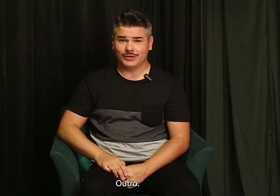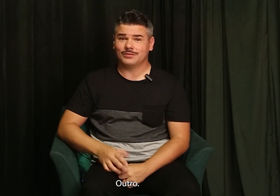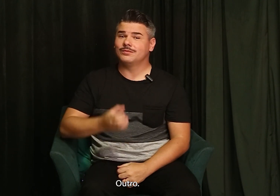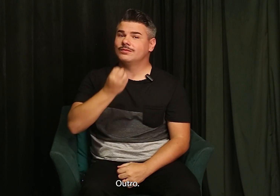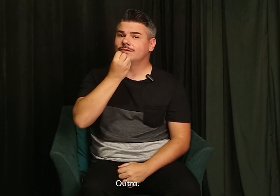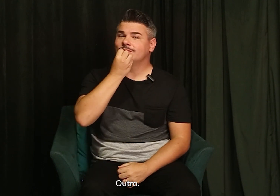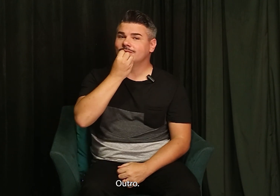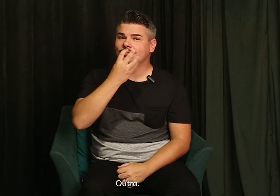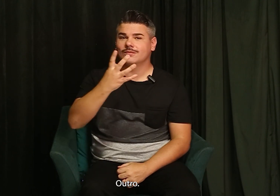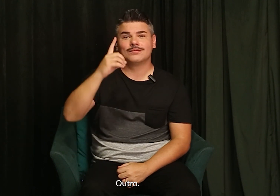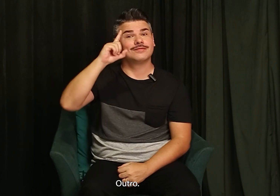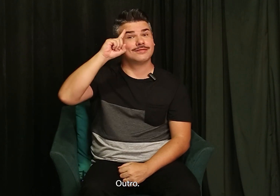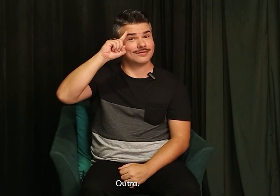Outro.